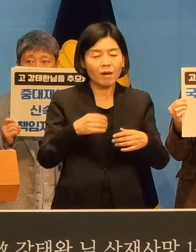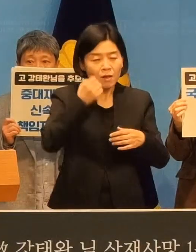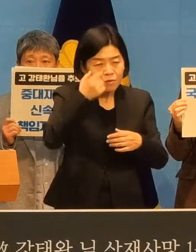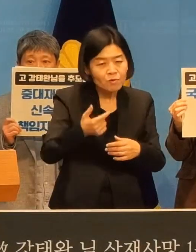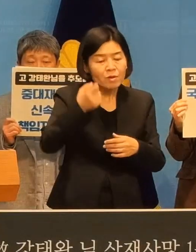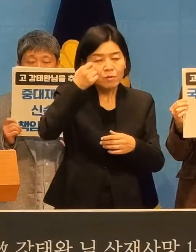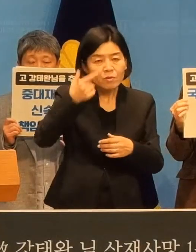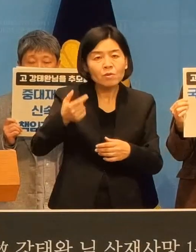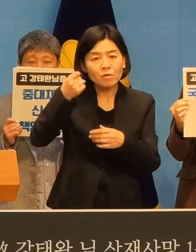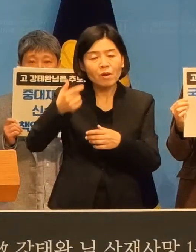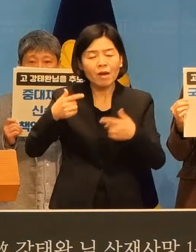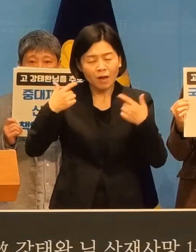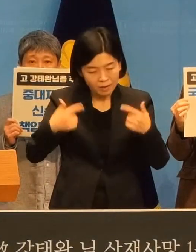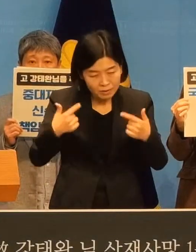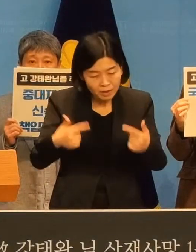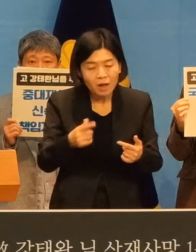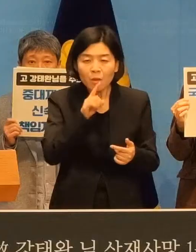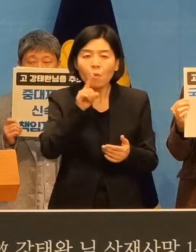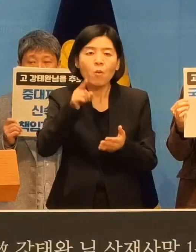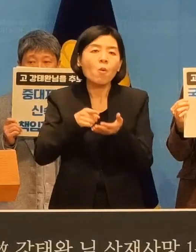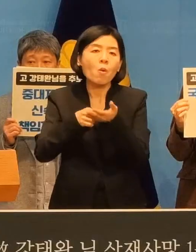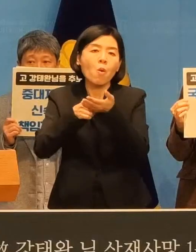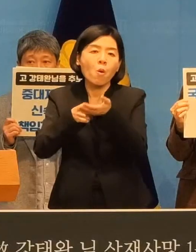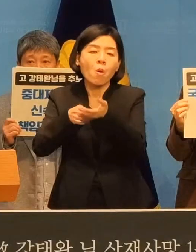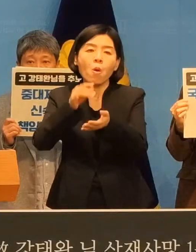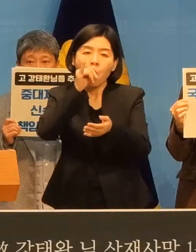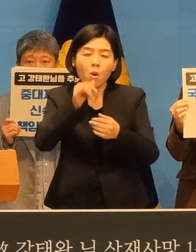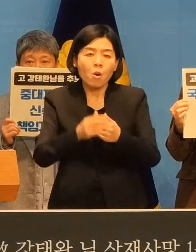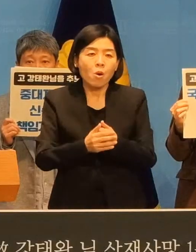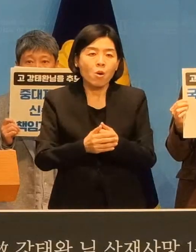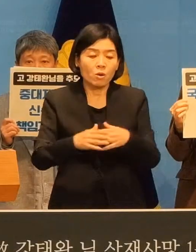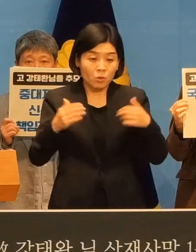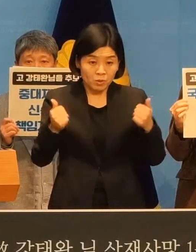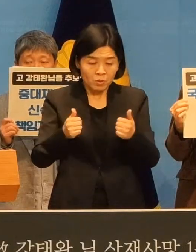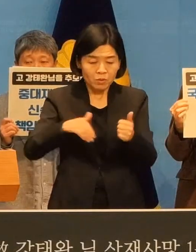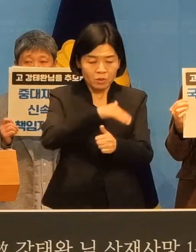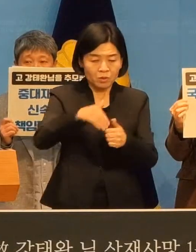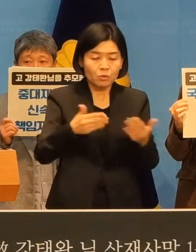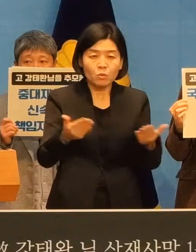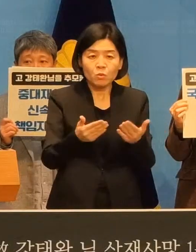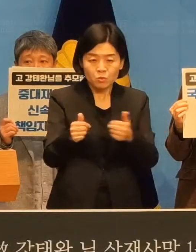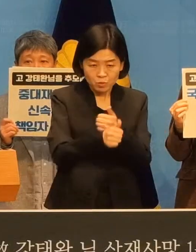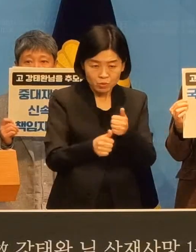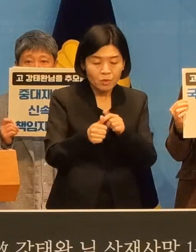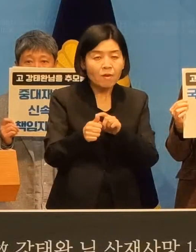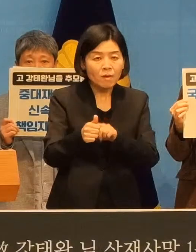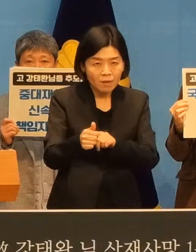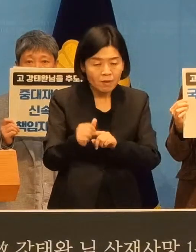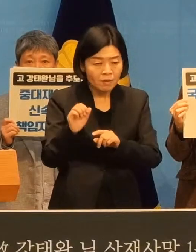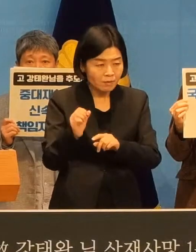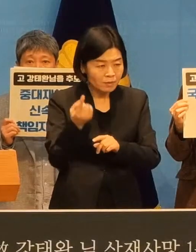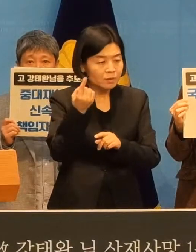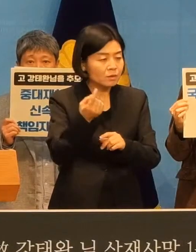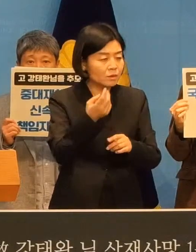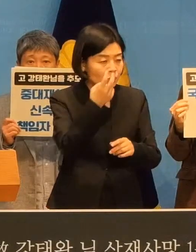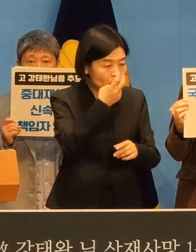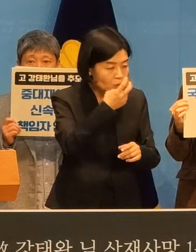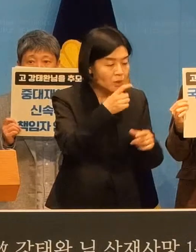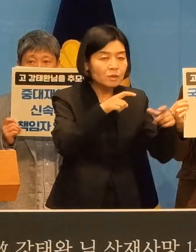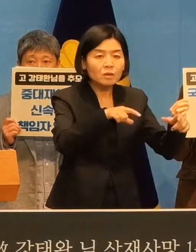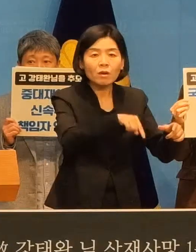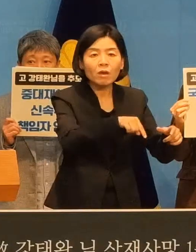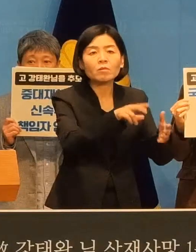상임위원회에 보고해야 한다고 규정하고 있습니다. 국회는 환경노동위원회를 통해 해당 사건의 조사 지연 문제를